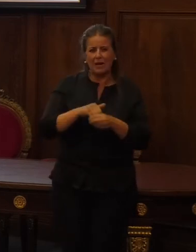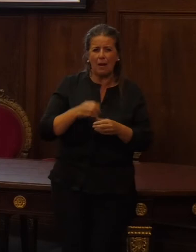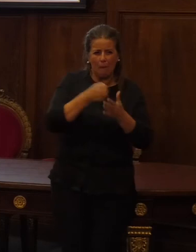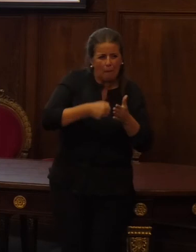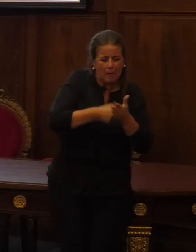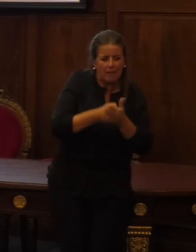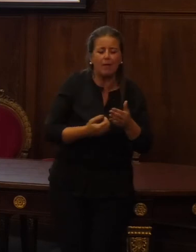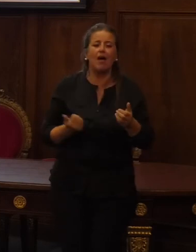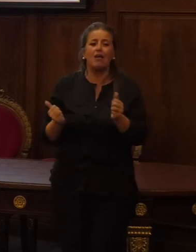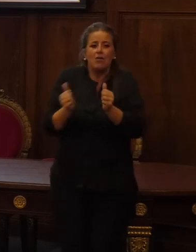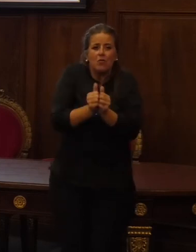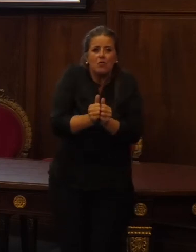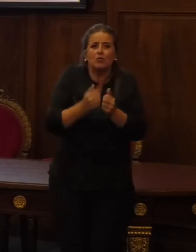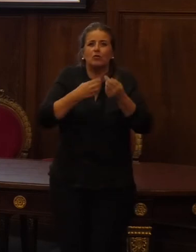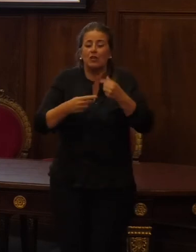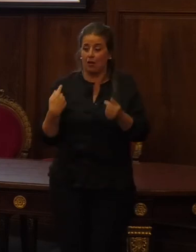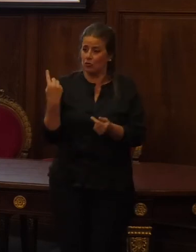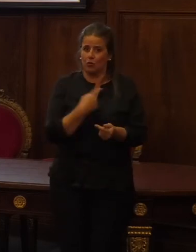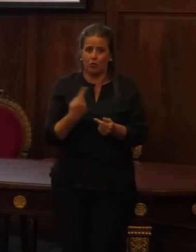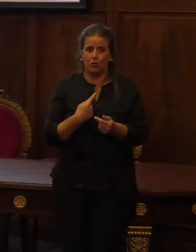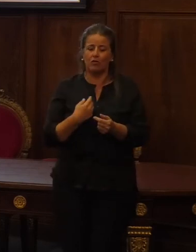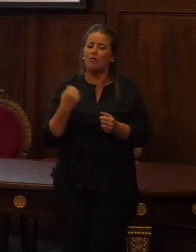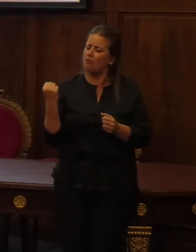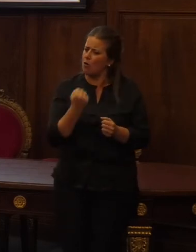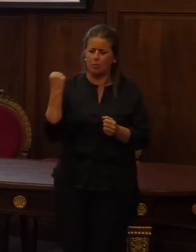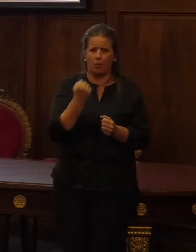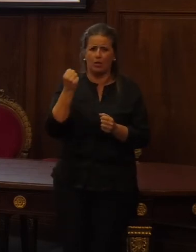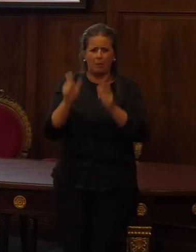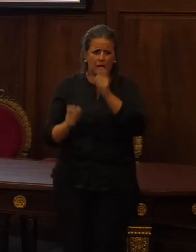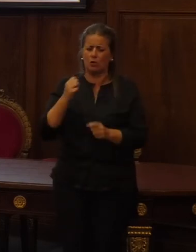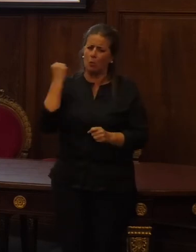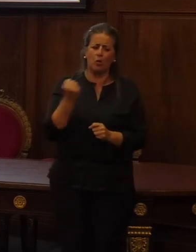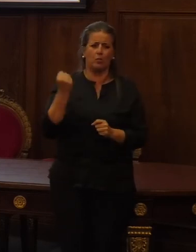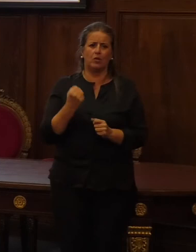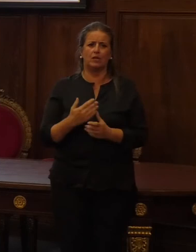proyecto con nosotros y fueron fundamentales para nosotros.